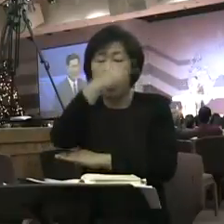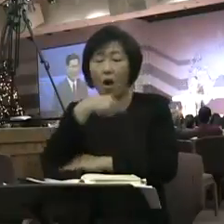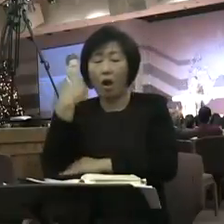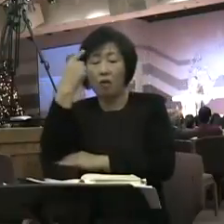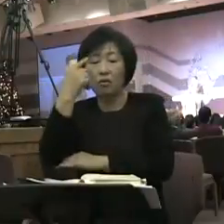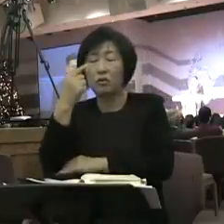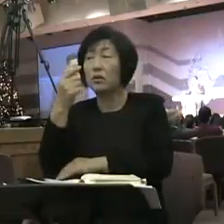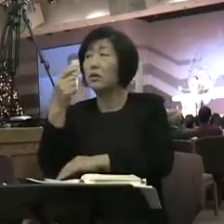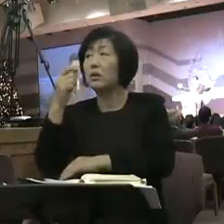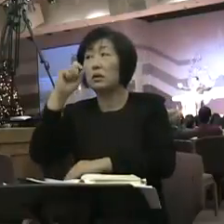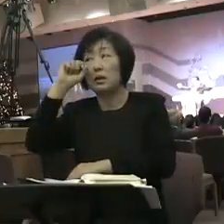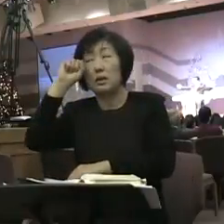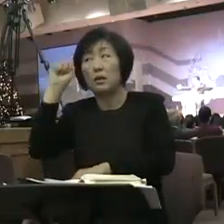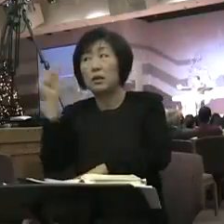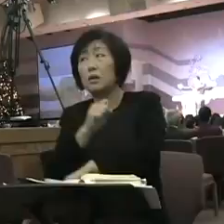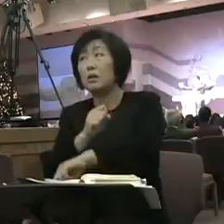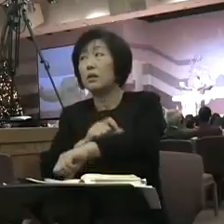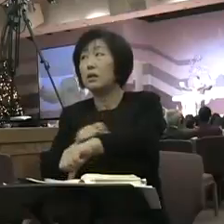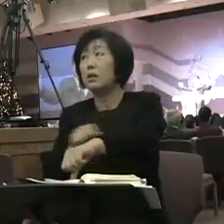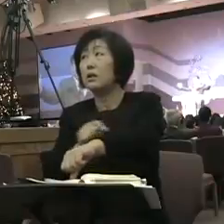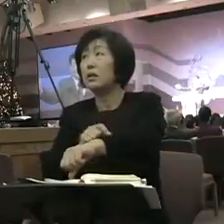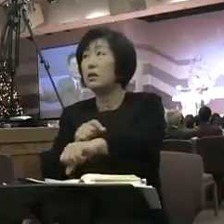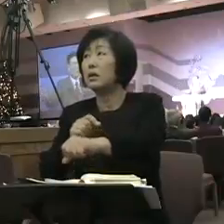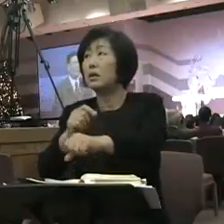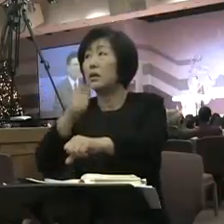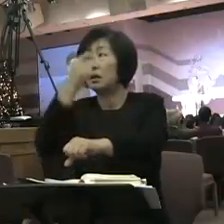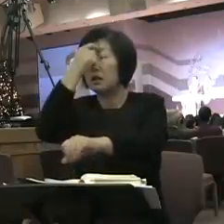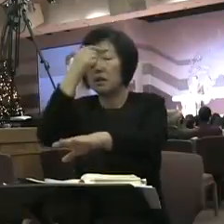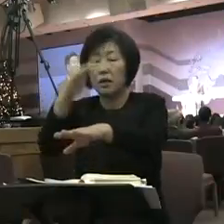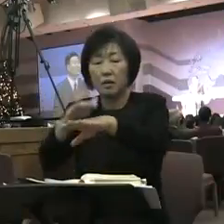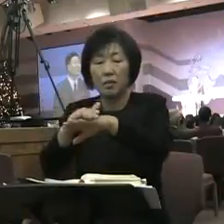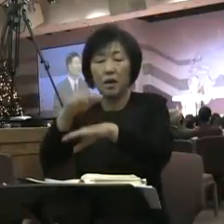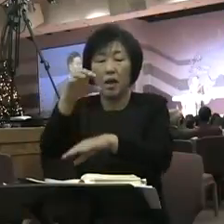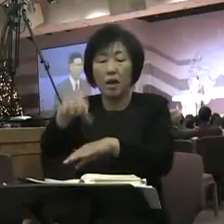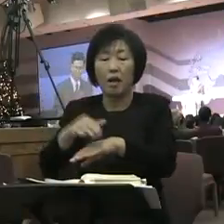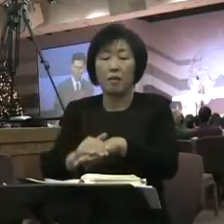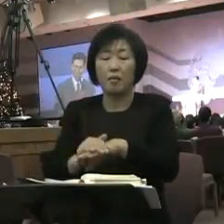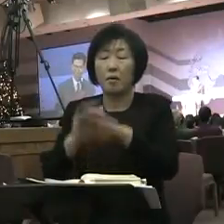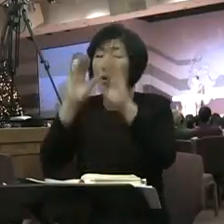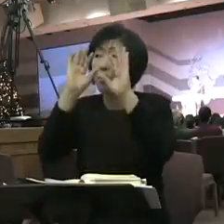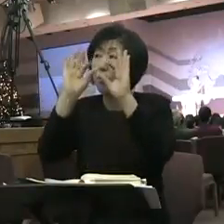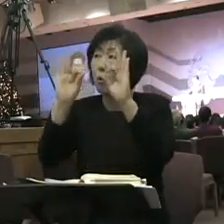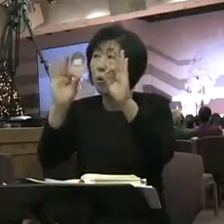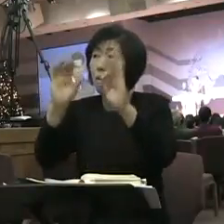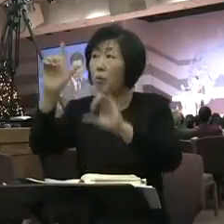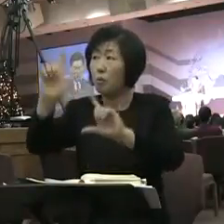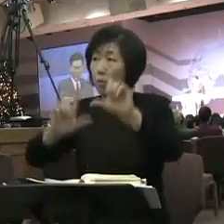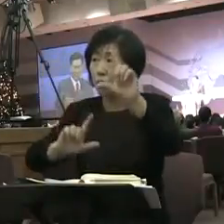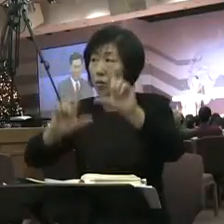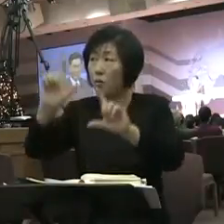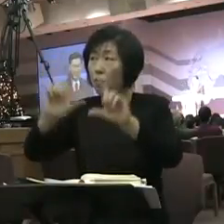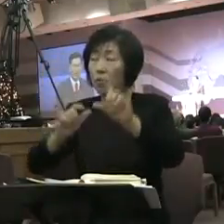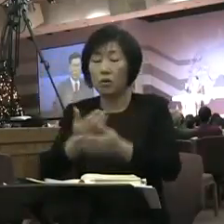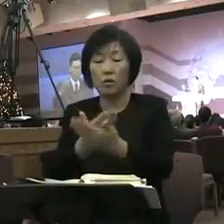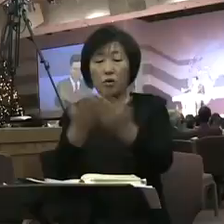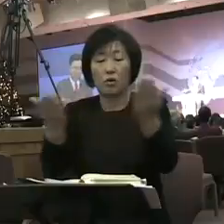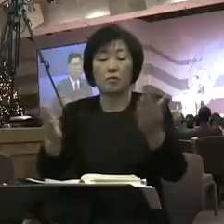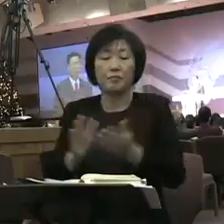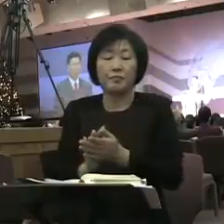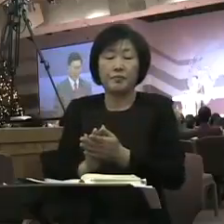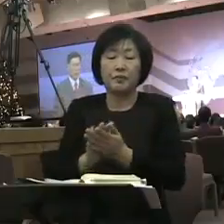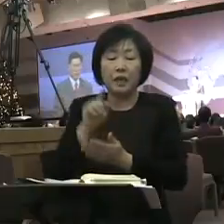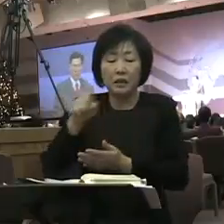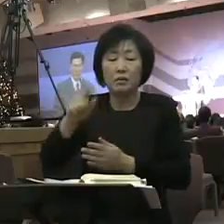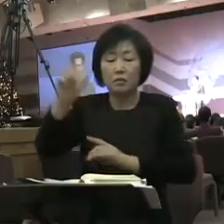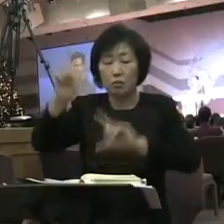이 특세 기간 동안에 앞에서 이렇게 하나님께서 여러분들 중에 보이시는 그런 그 모습을 또 여러분들이 그